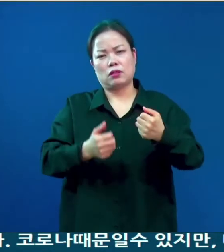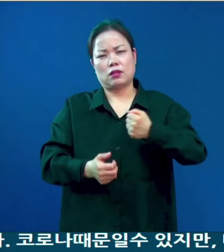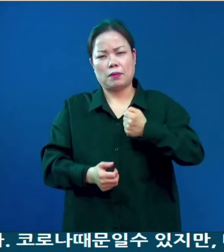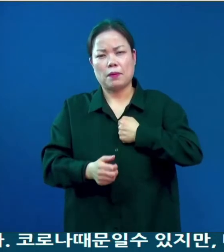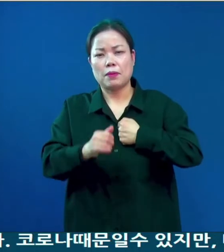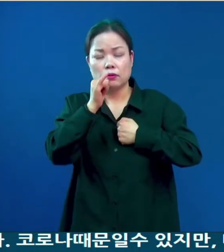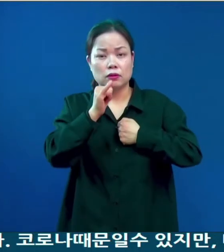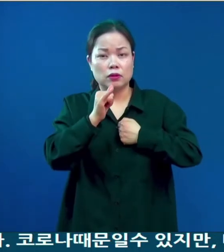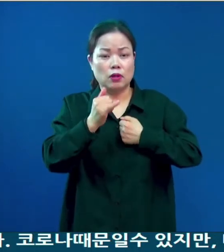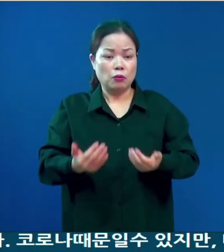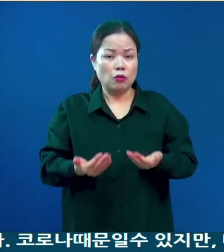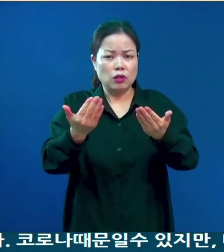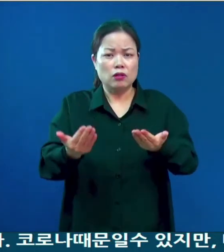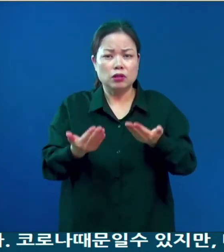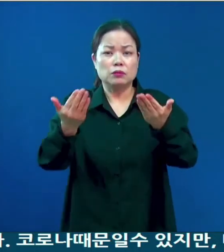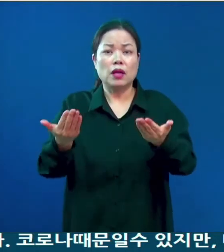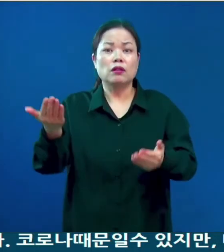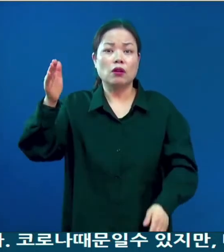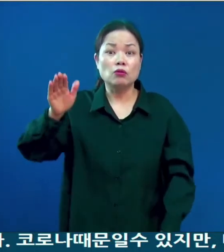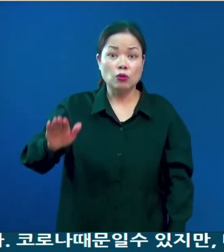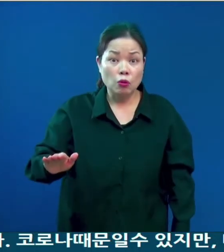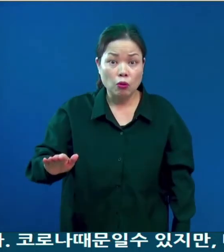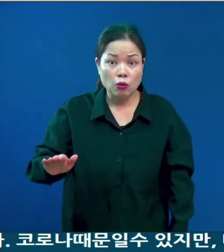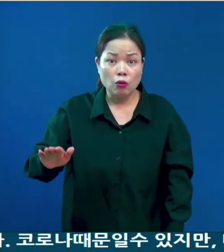아무리 뛰어다녀도. 왜 그러냐면